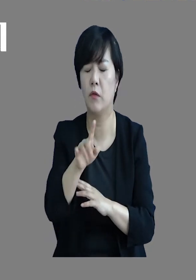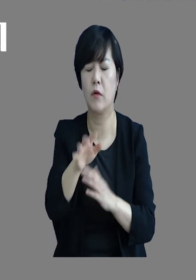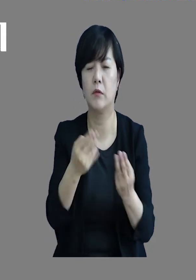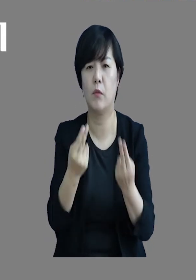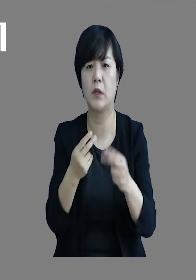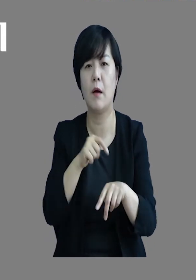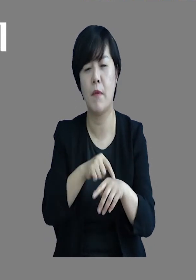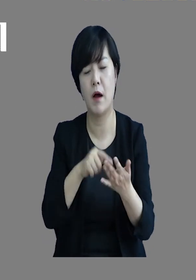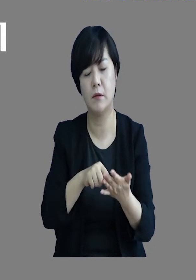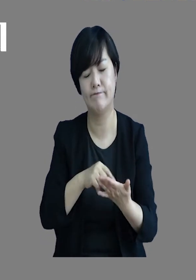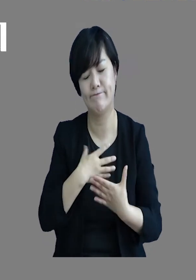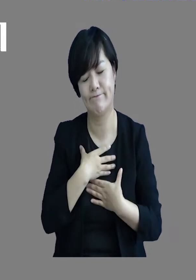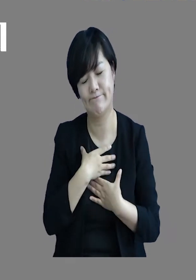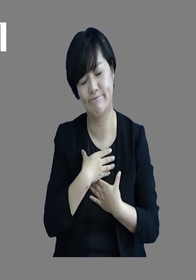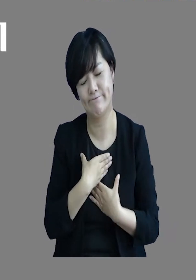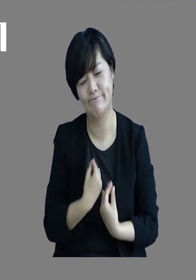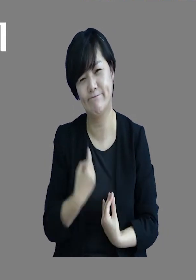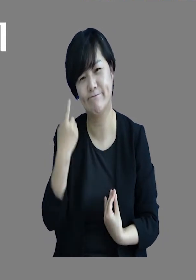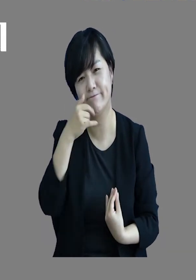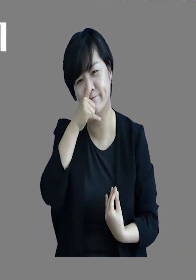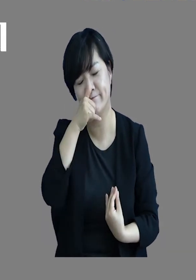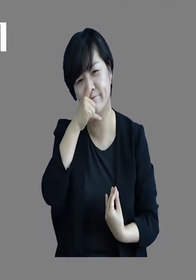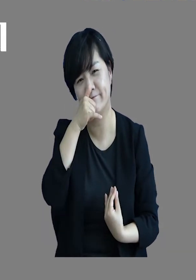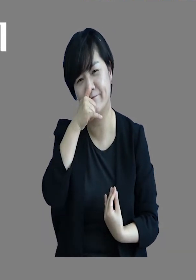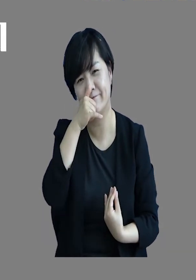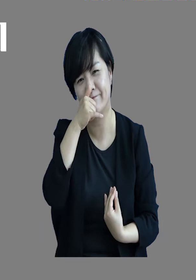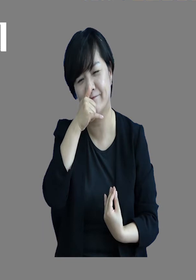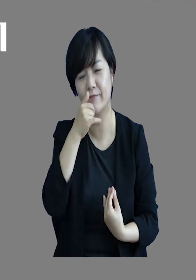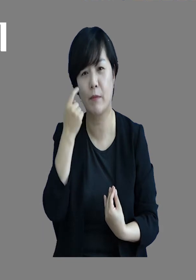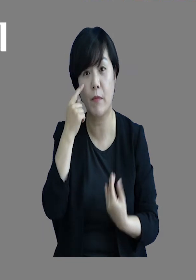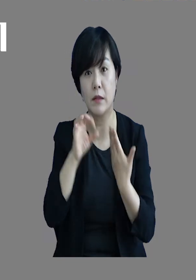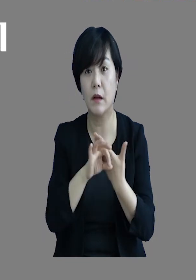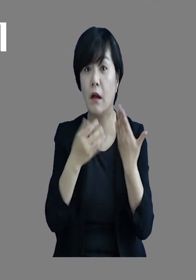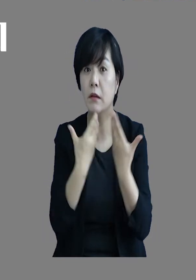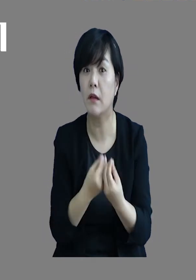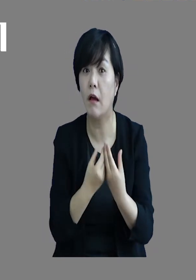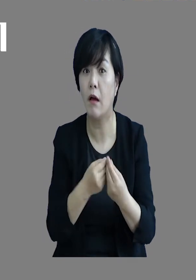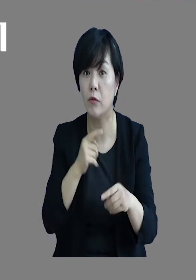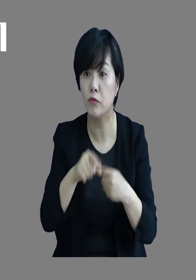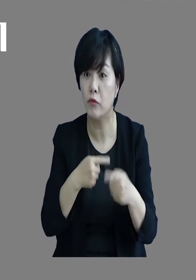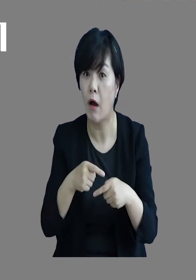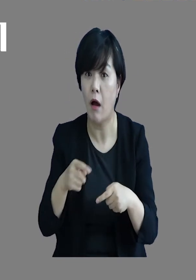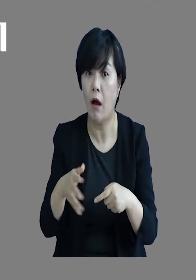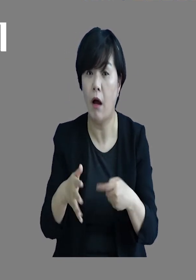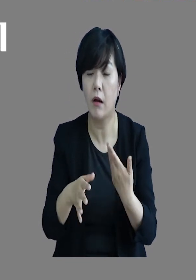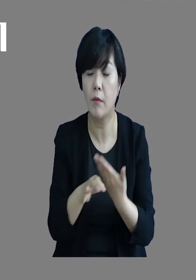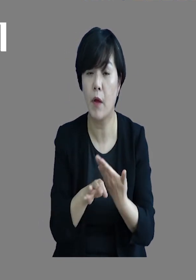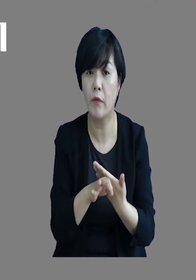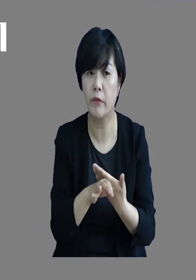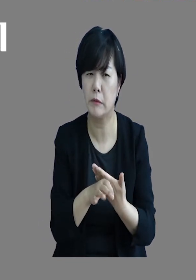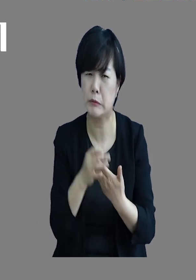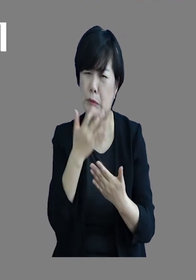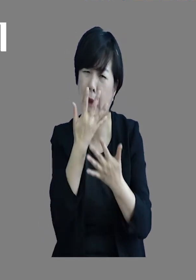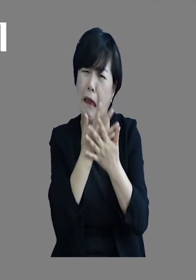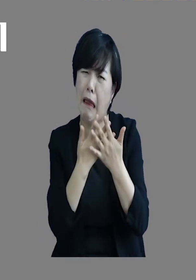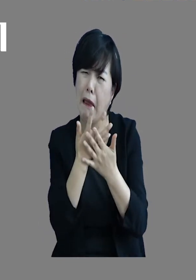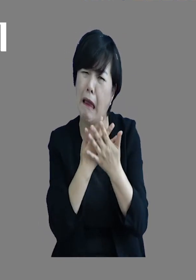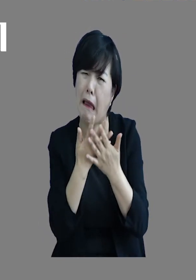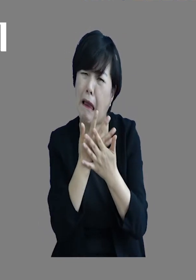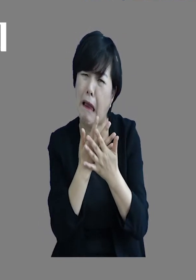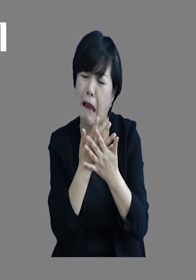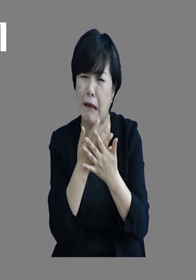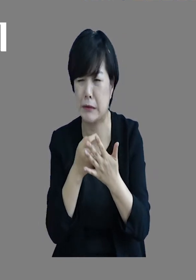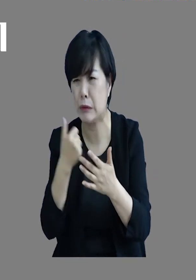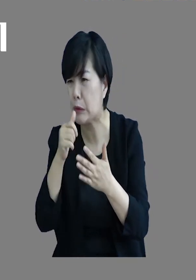곳보다 마음의 편안함을 느낀다고 합니다. 만약에 예를 들어서 선생님이 수화를 안 하면 좀 애매한데